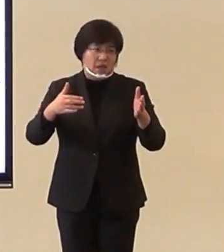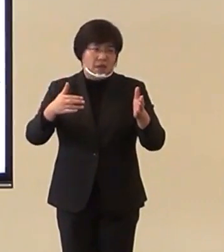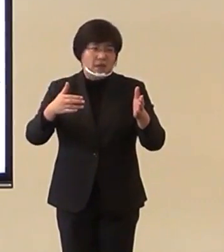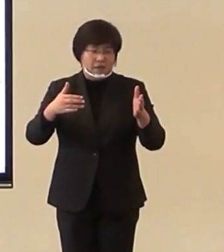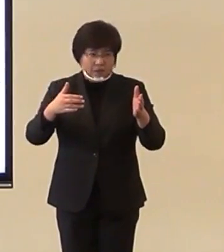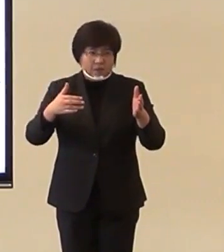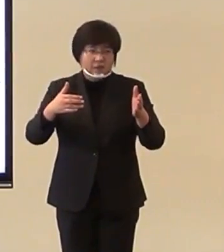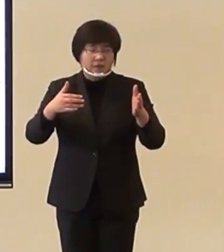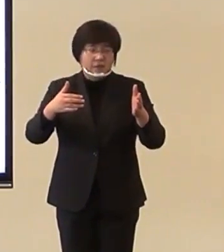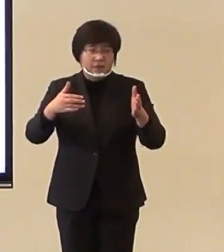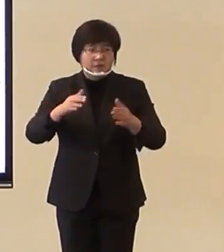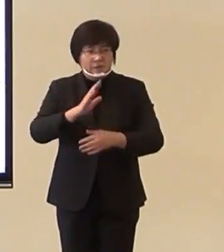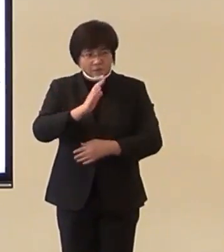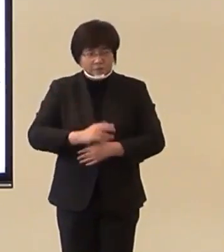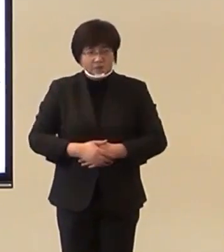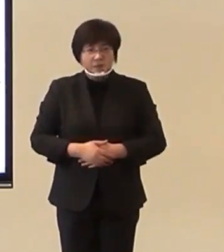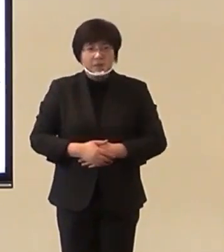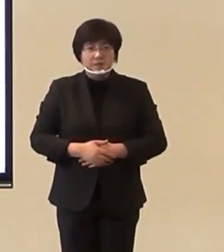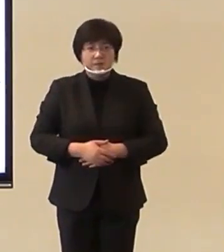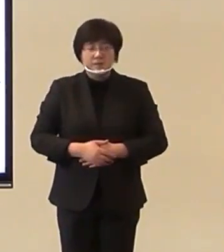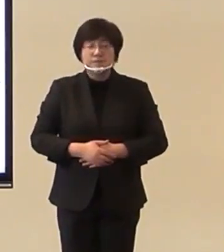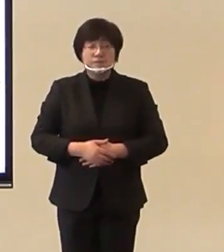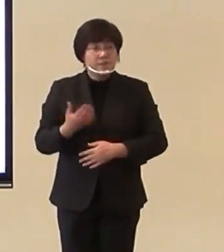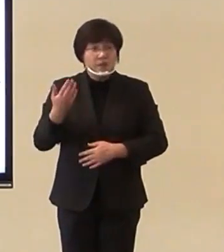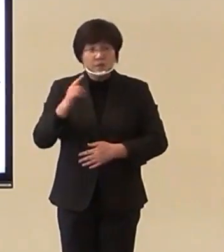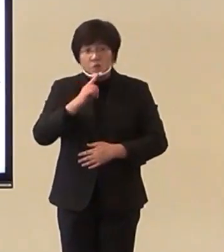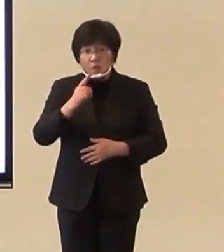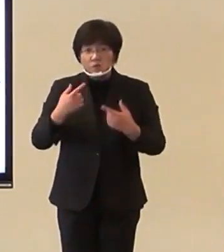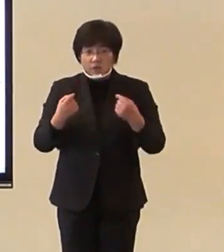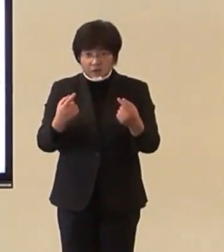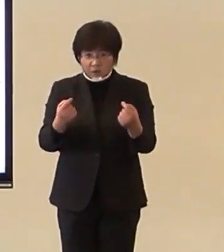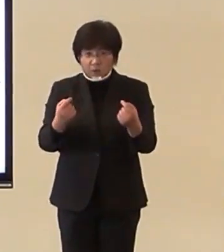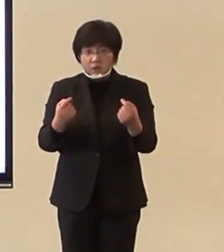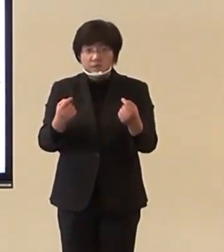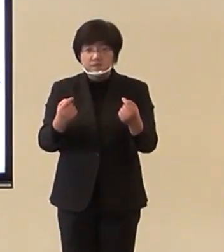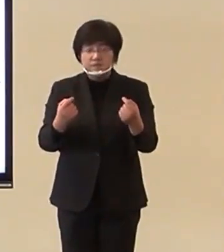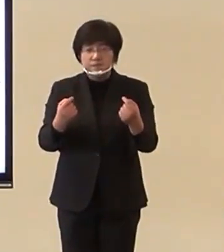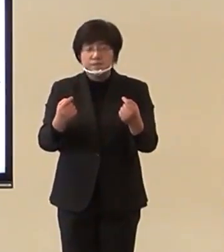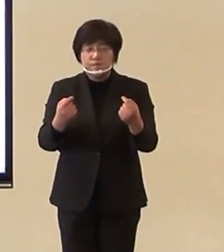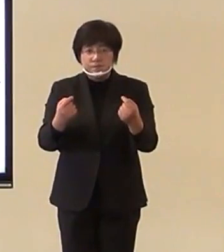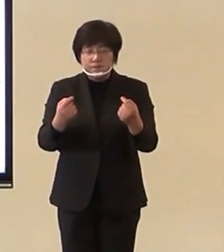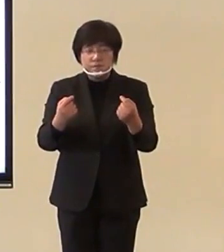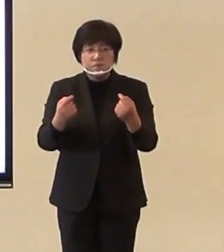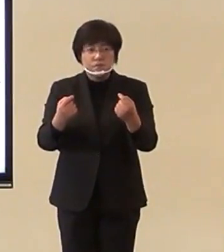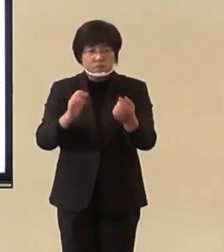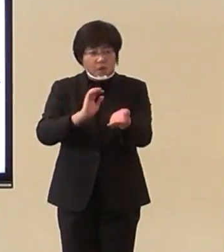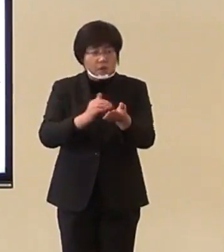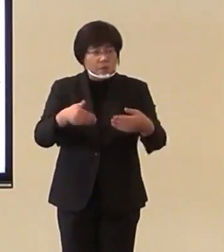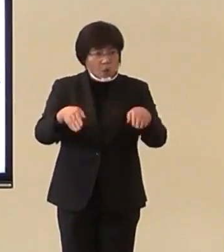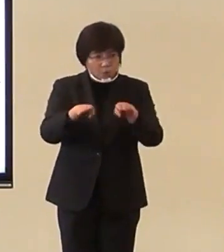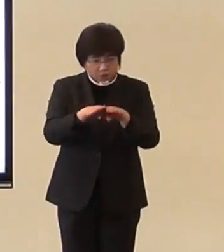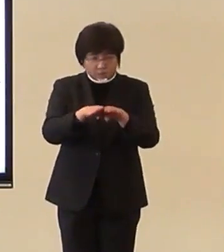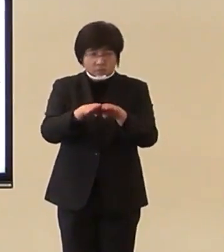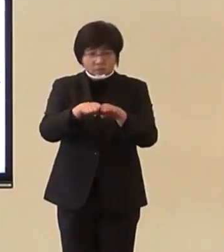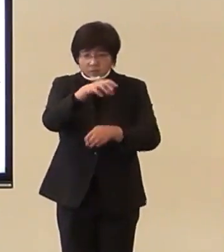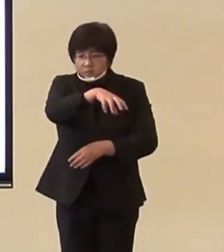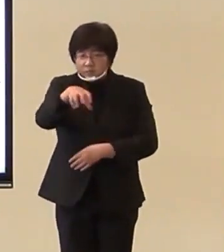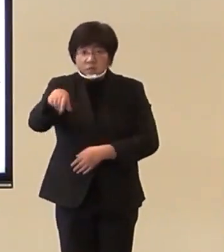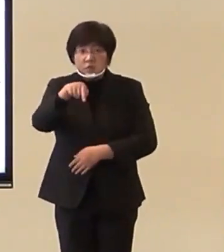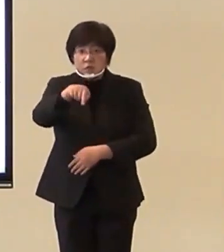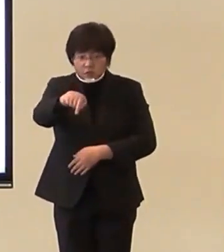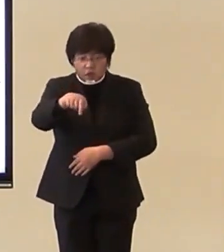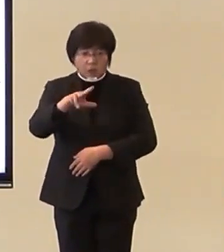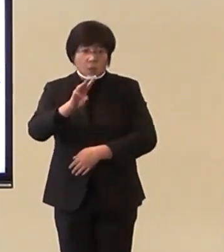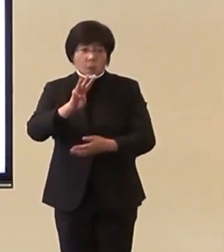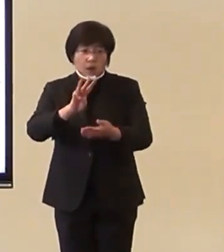ております。そして先ほども申し上げましたけれども、各医療機関診療所等でですね、接種をす